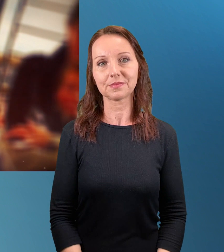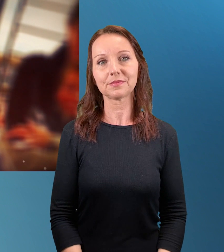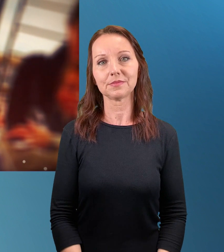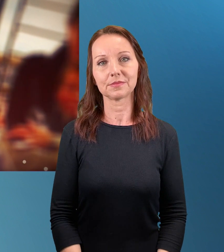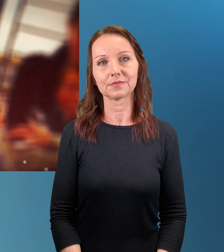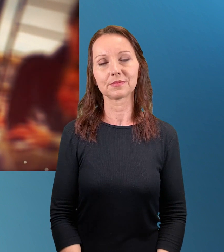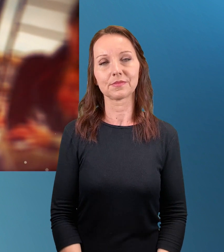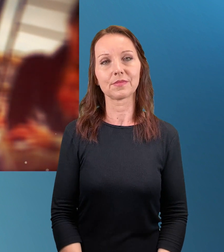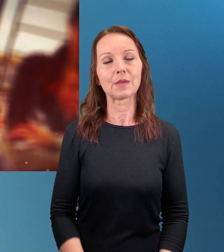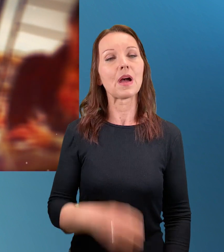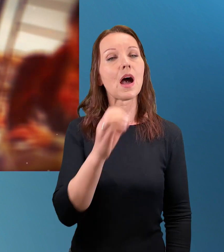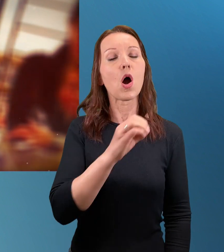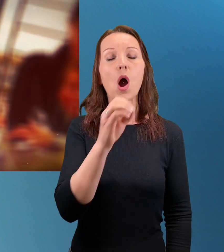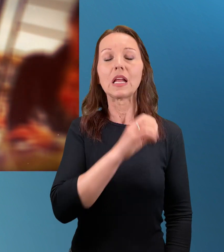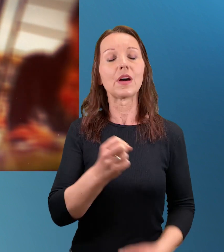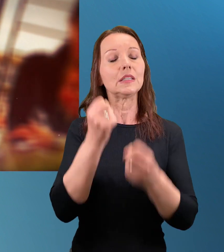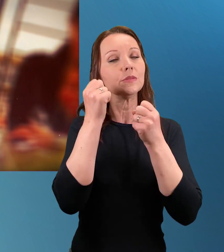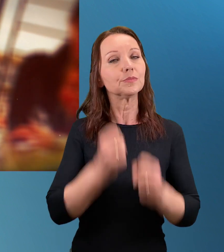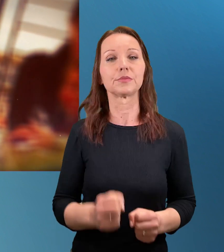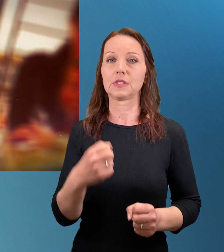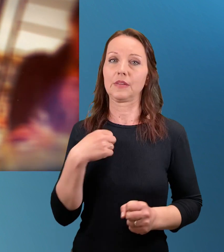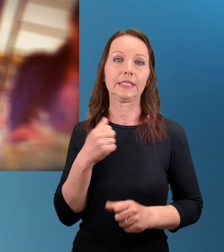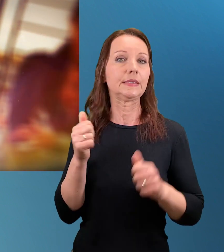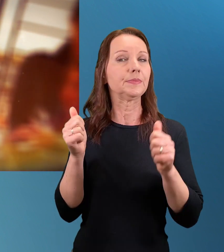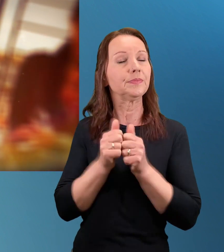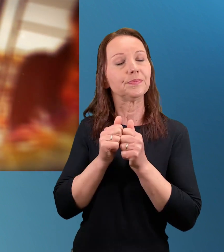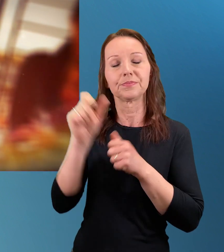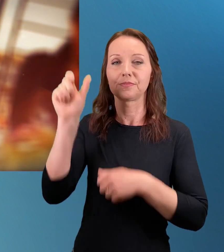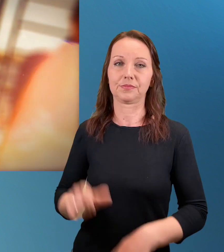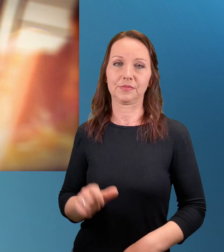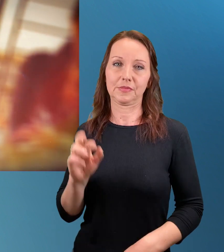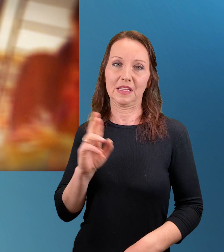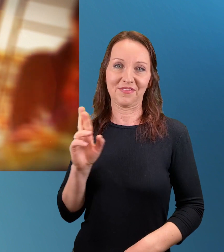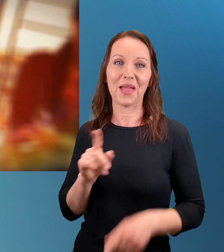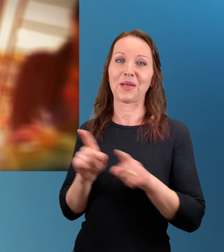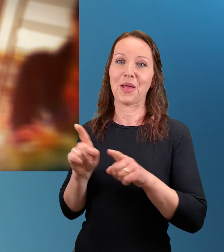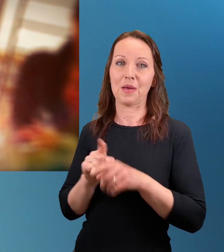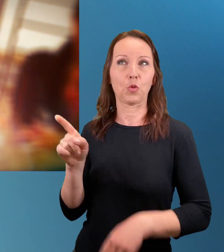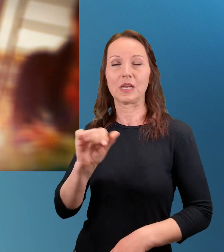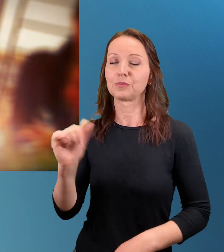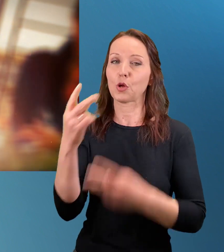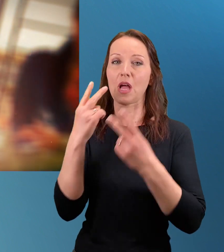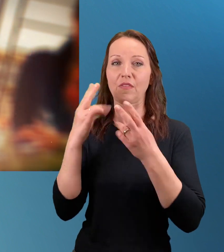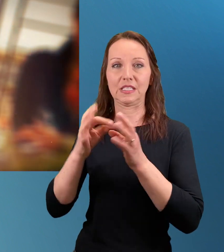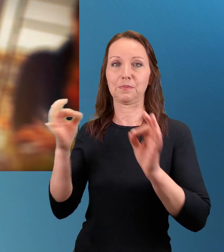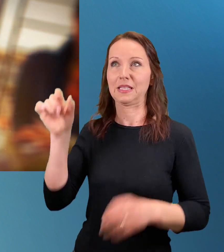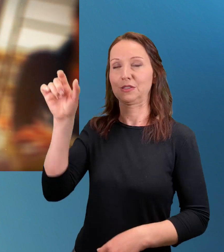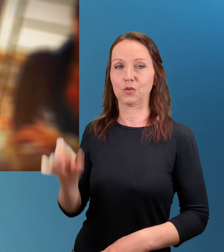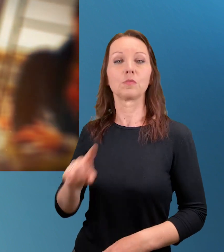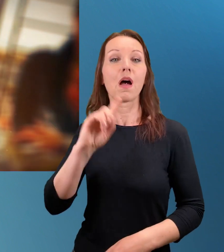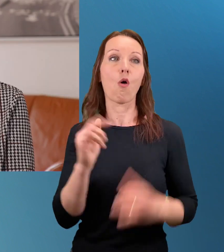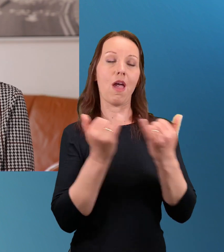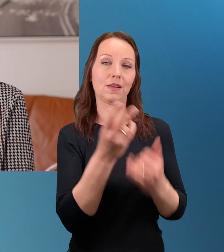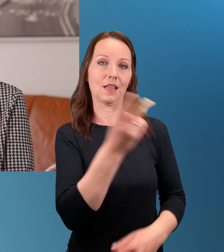Halt fand Oliver schon immer bei ihm. Neben seinen Eltern ist sein Bruder die für ihn wichtigste Bezugsperson. Der